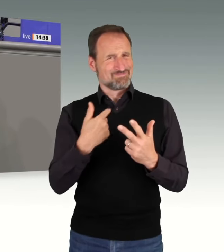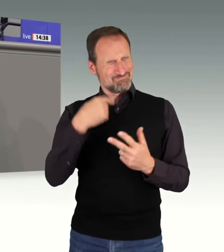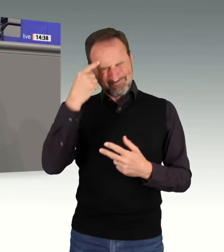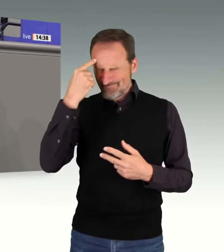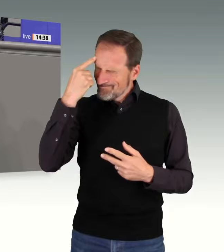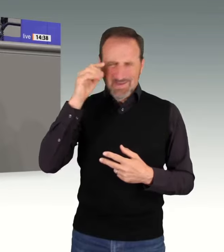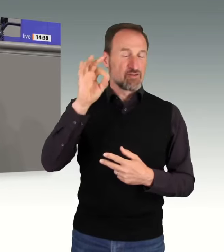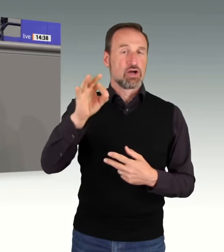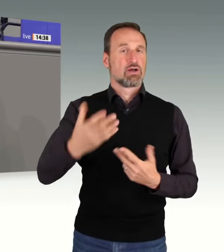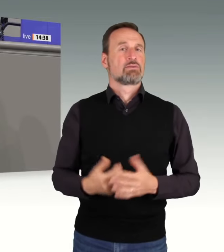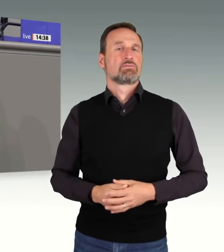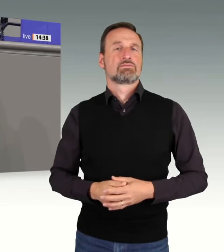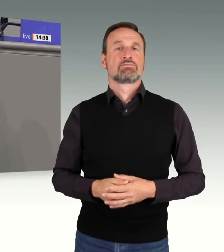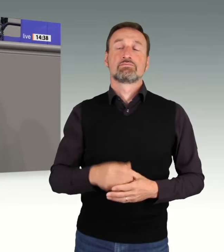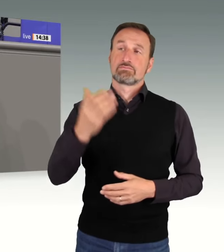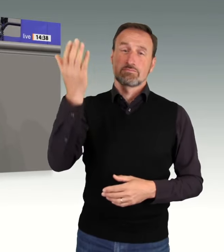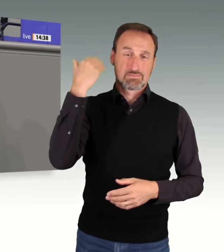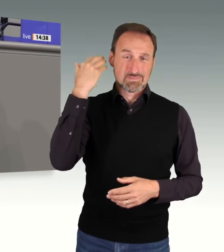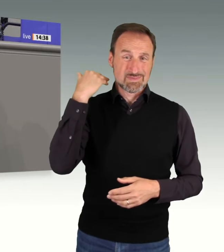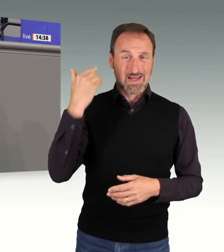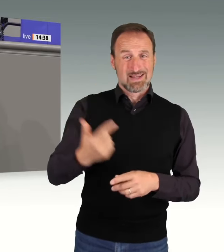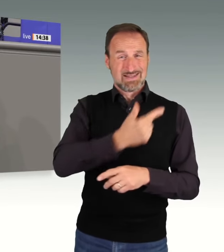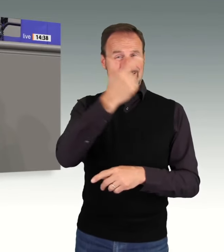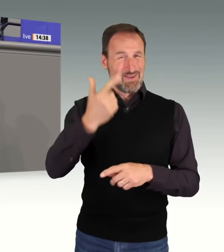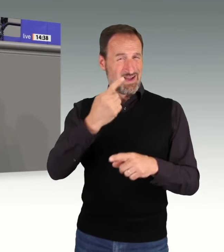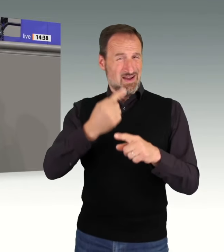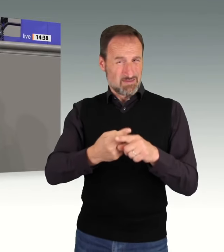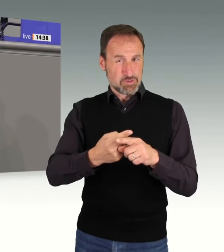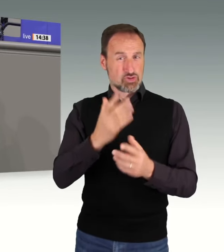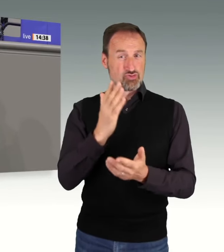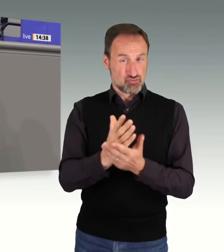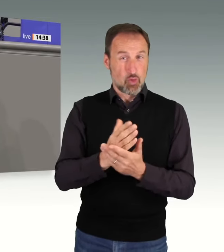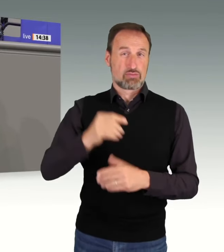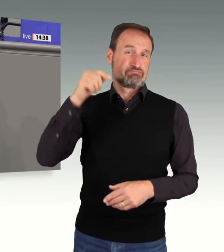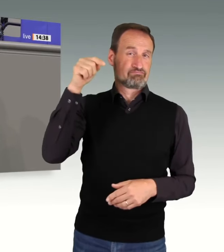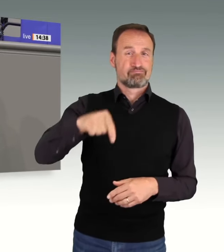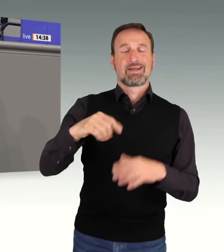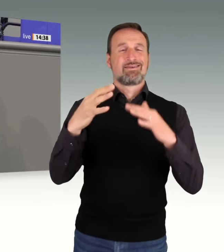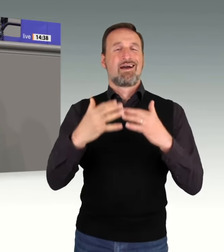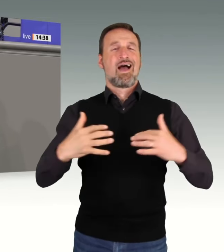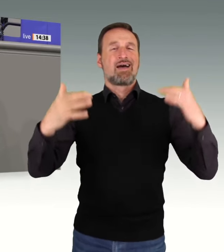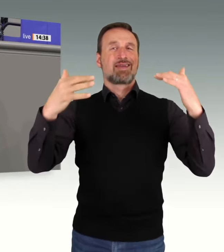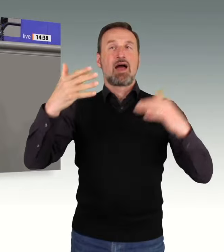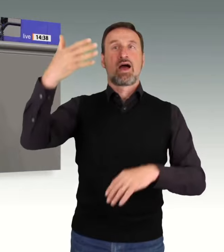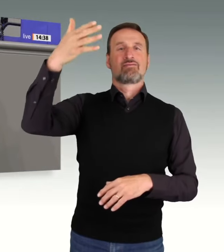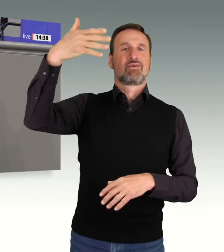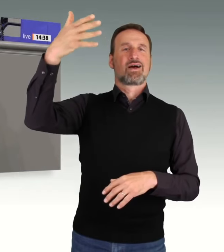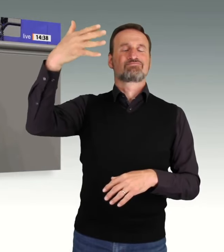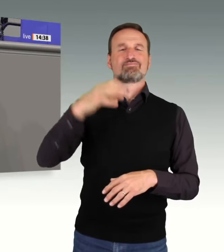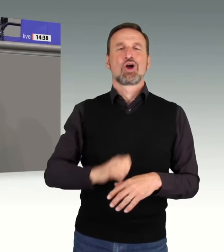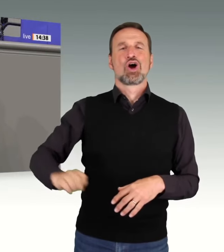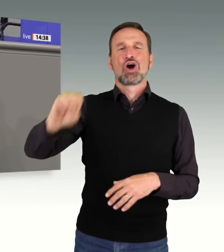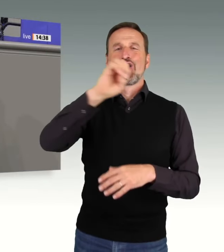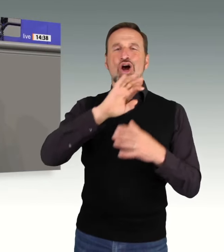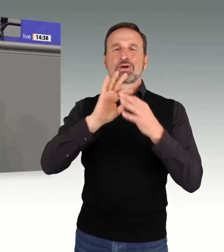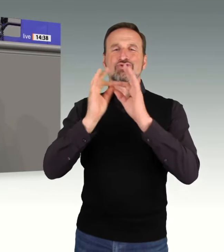Union. Dieses Symbol zeigt eindrucksvoll, die Ukraine bekennt sich zur EU. Die